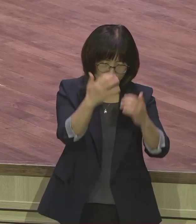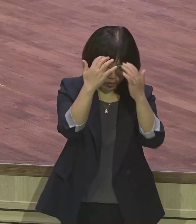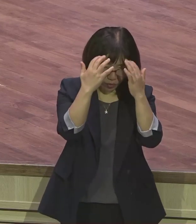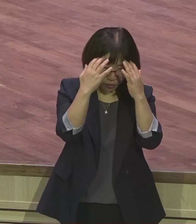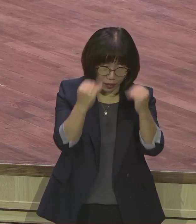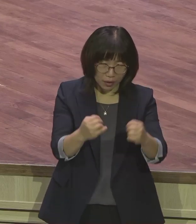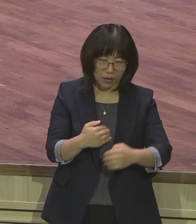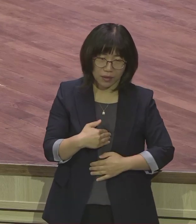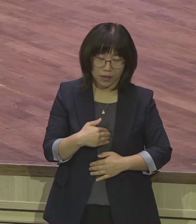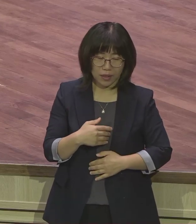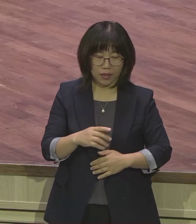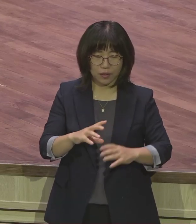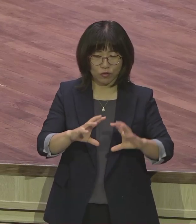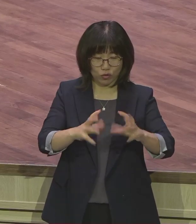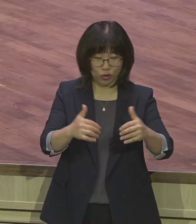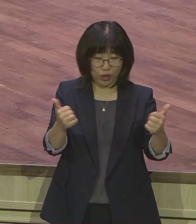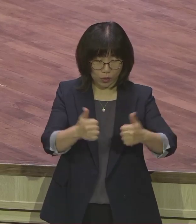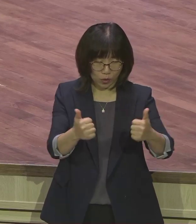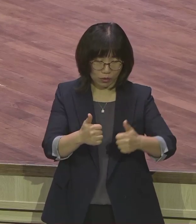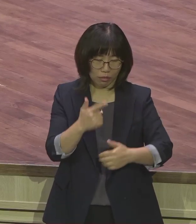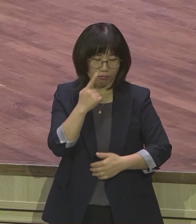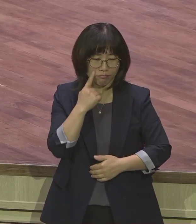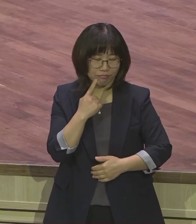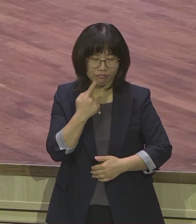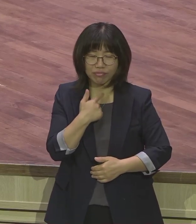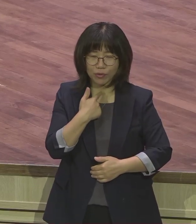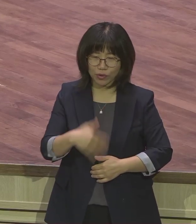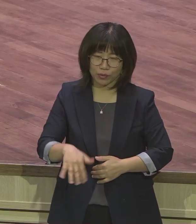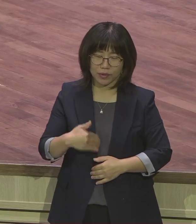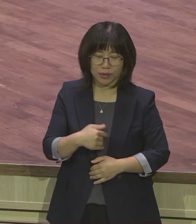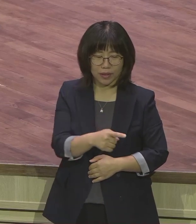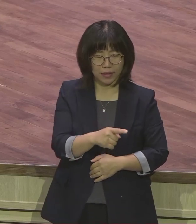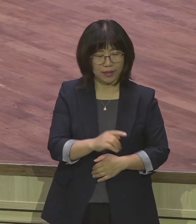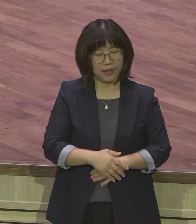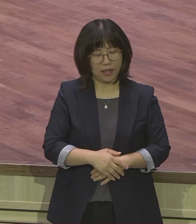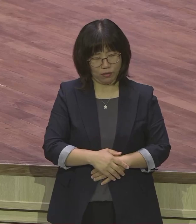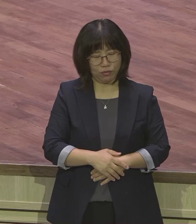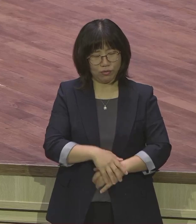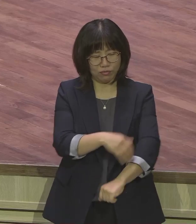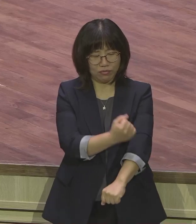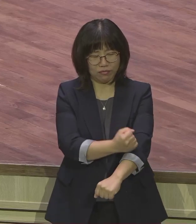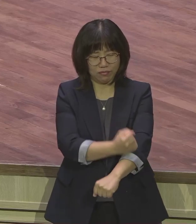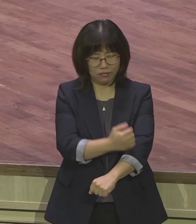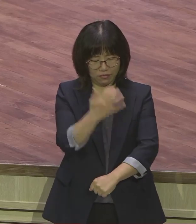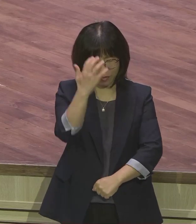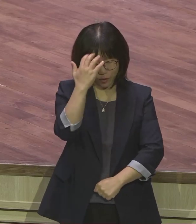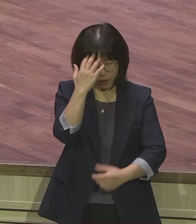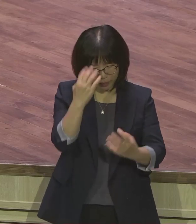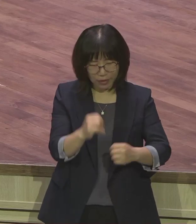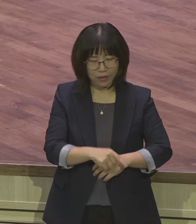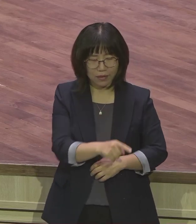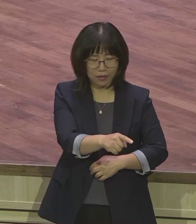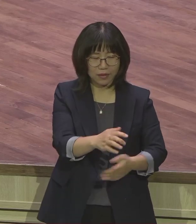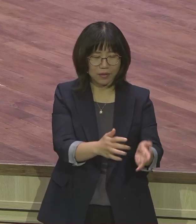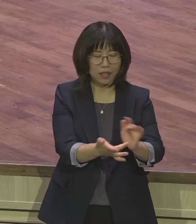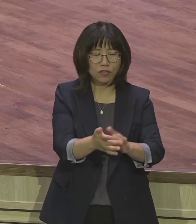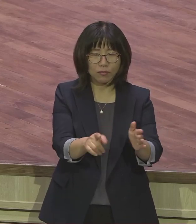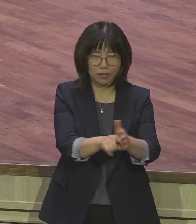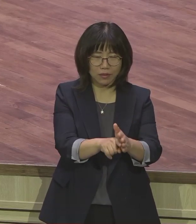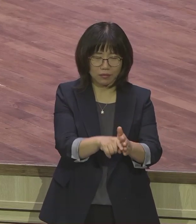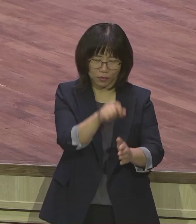그 사람들이 되어서 뭐 이렇게 부럽다라는 게 없어요 아이고 고생 많다 예수 믿어 바로 살아야지